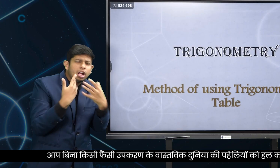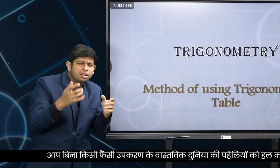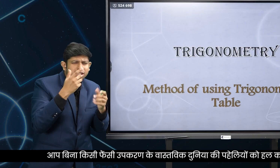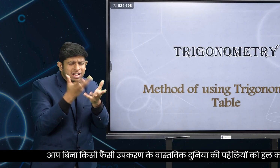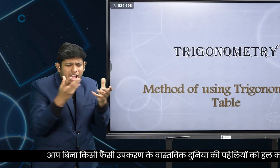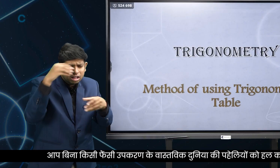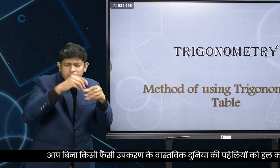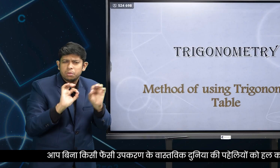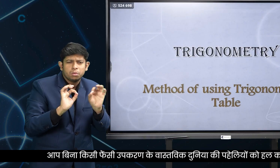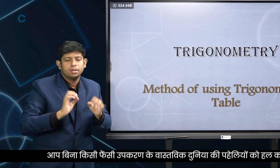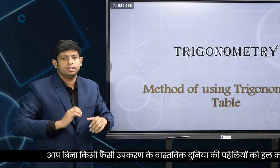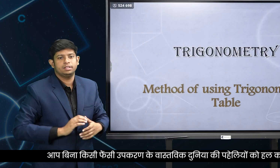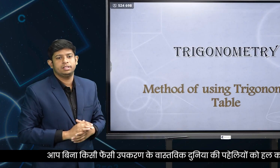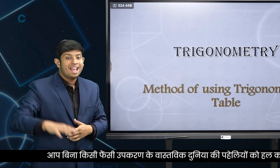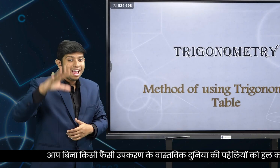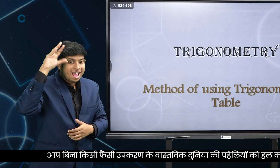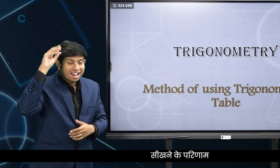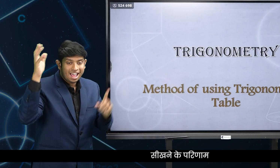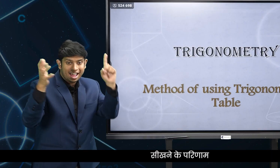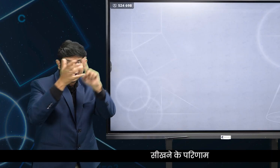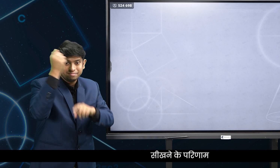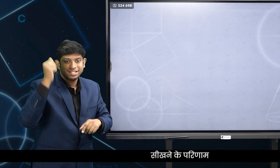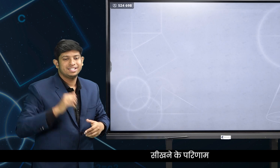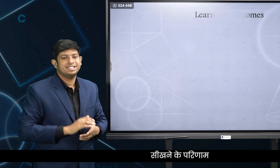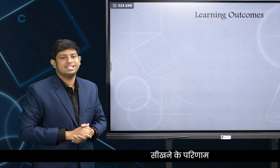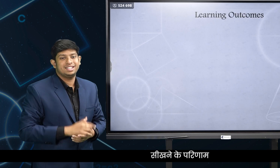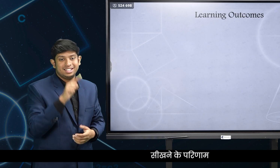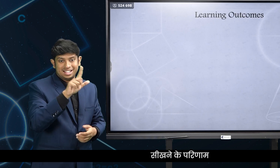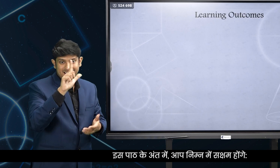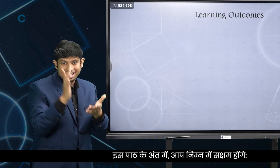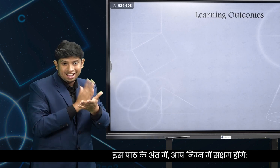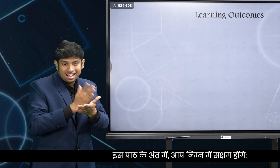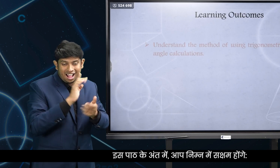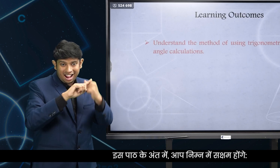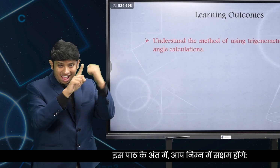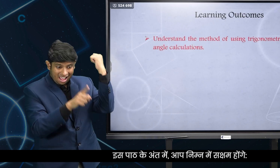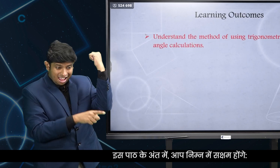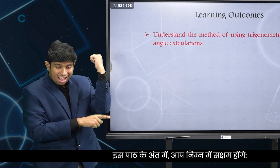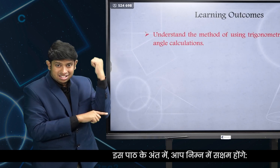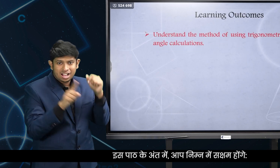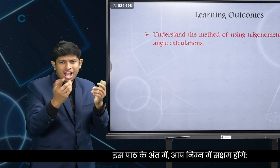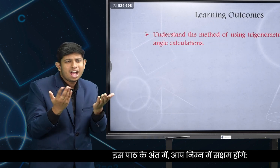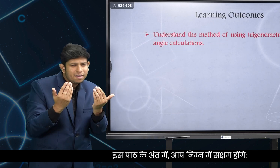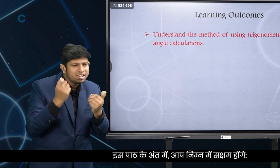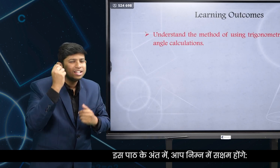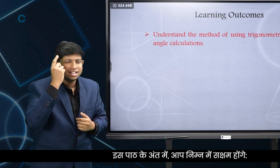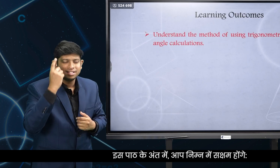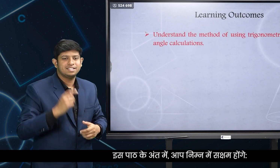को हल कर सकते हैं। सीखने के परिणाम। इस पाठ के अंत में आप निम्न में सक्षम